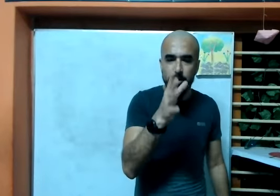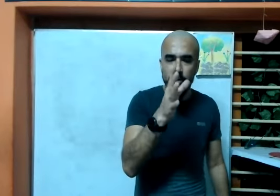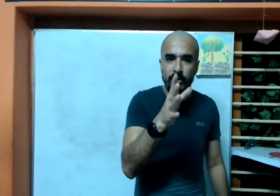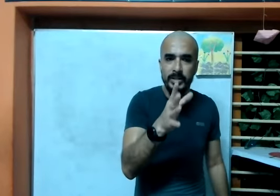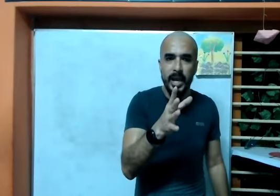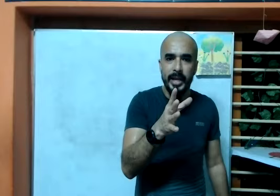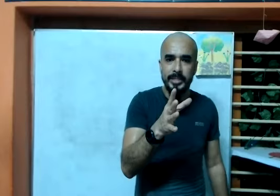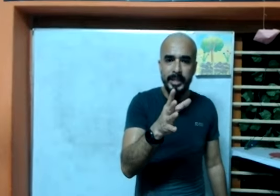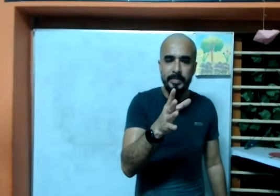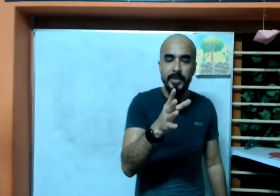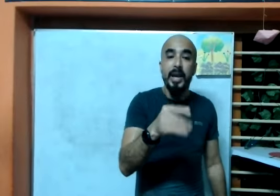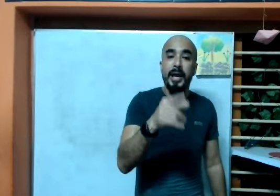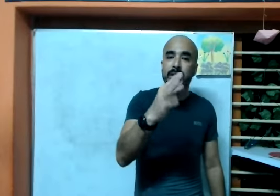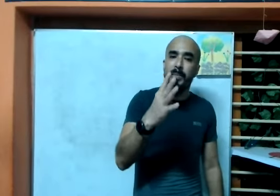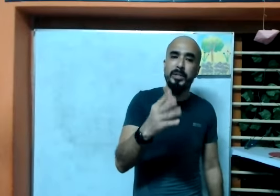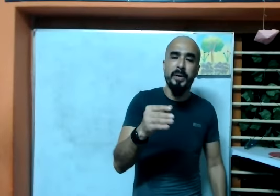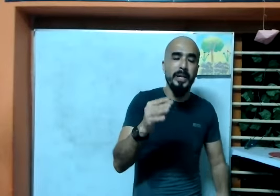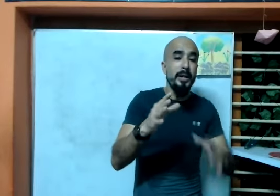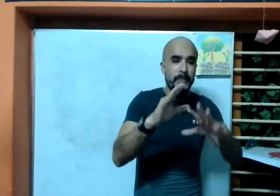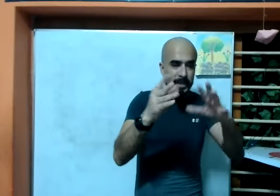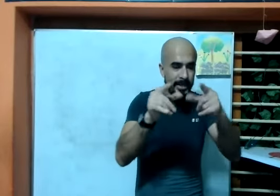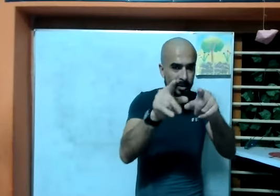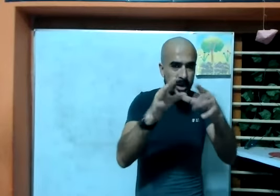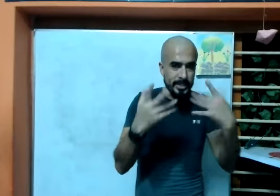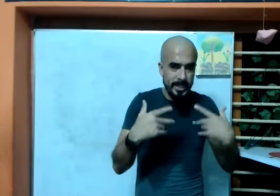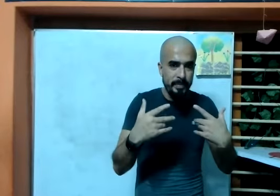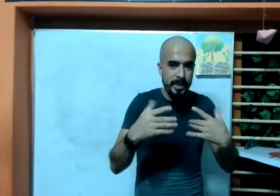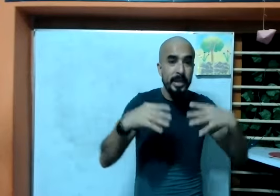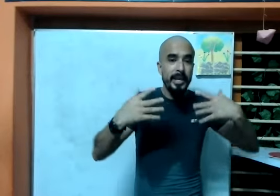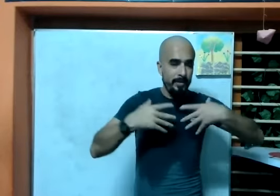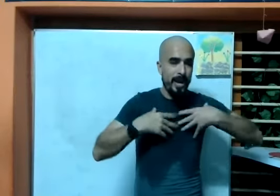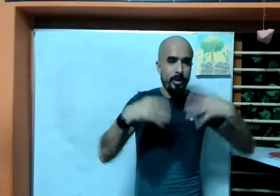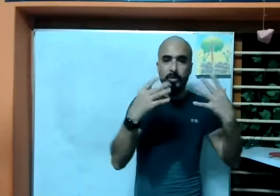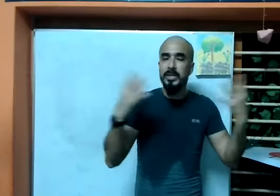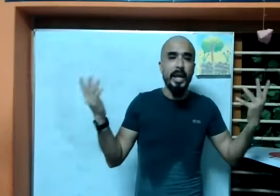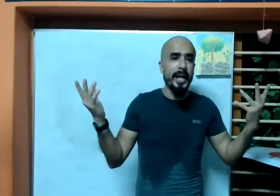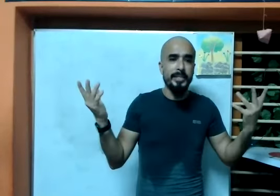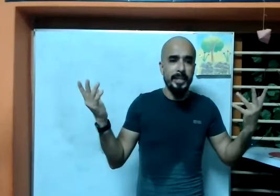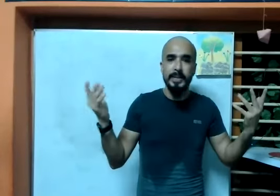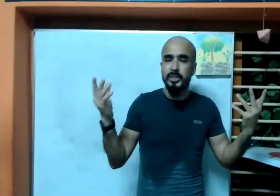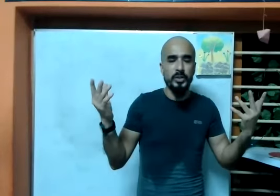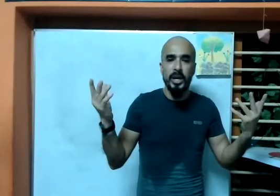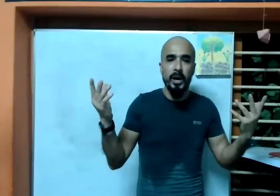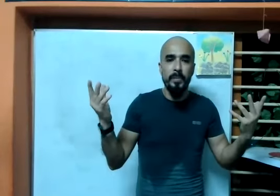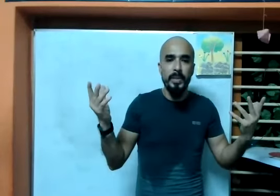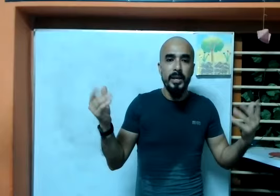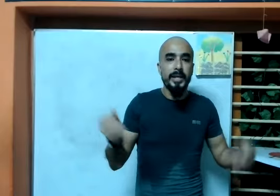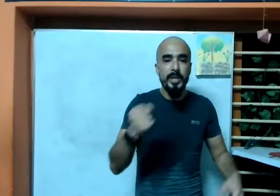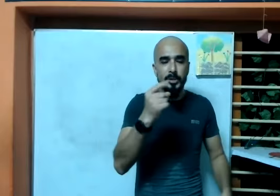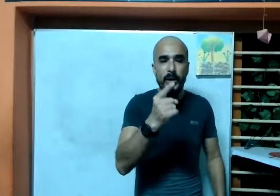ডু ইউ অলওয়েজ লাইক আইসক্রিম এখন জারাব বলতে পারে ব্রাদার ইউ আর আস্কিং মি ইফ আই অলওয়েজ লাইক আইসক্রিম এটা সমস্যা না কিন্তু একটু পরে